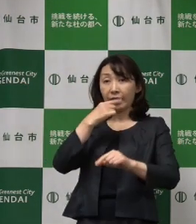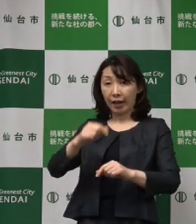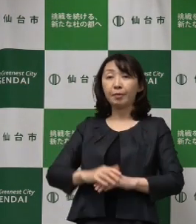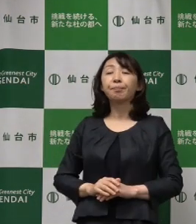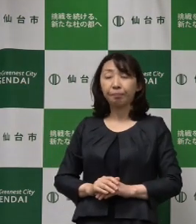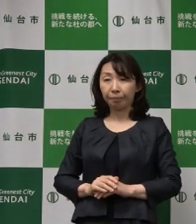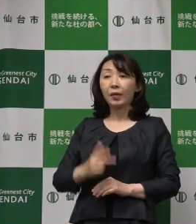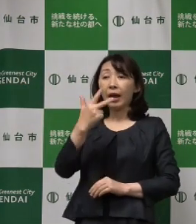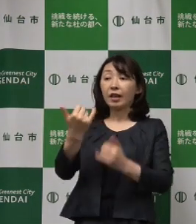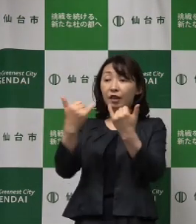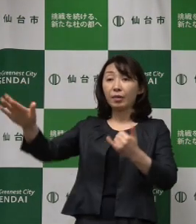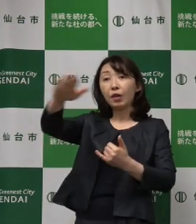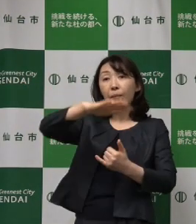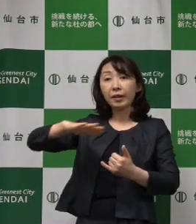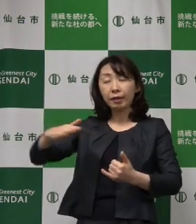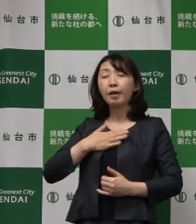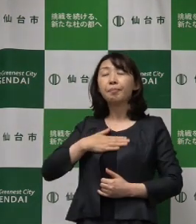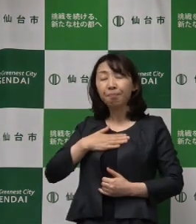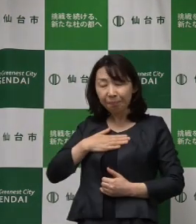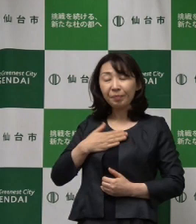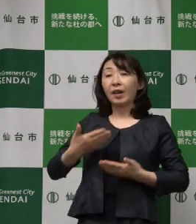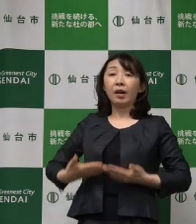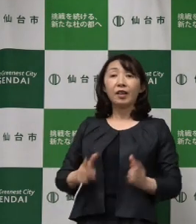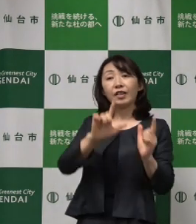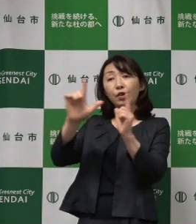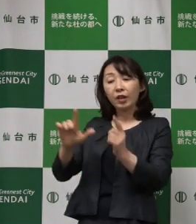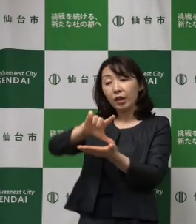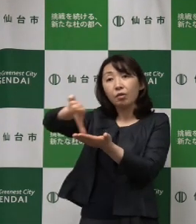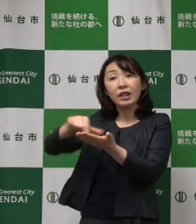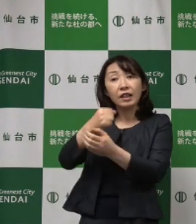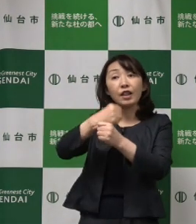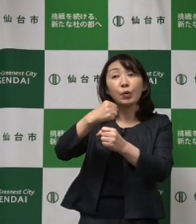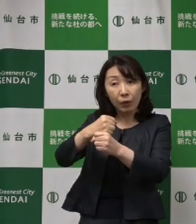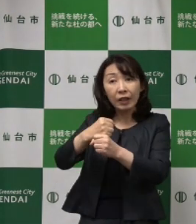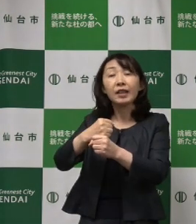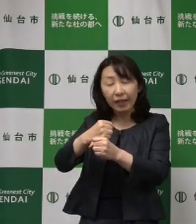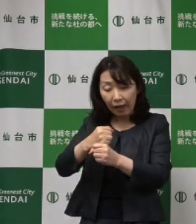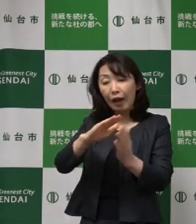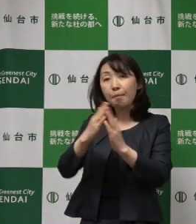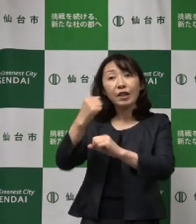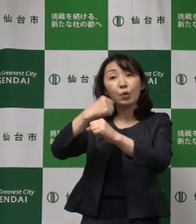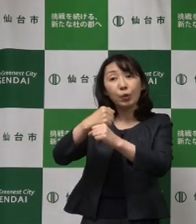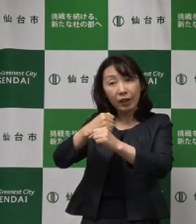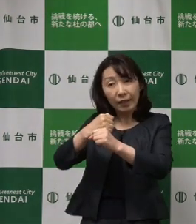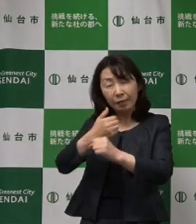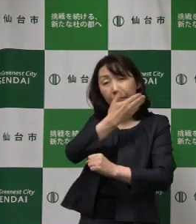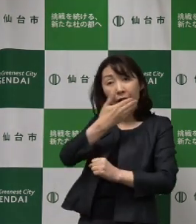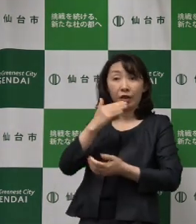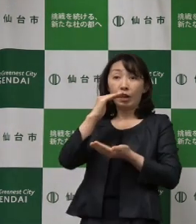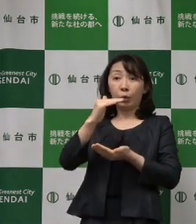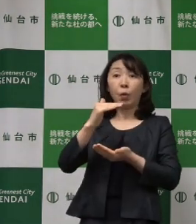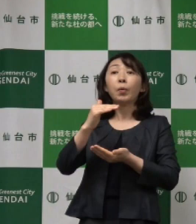様方が心豊かに安心して暮らせる地域づくりこそがまちづくりの基本であります。一方